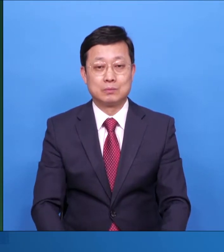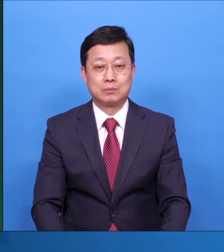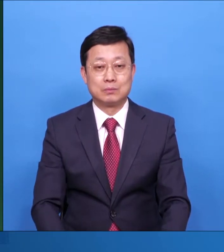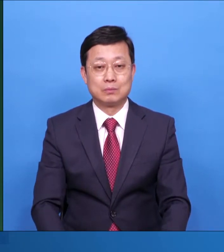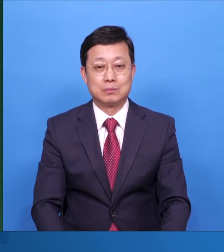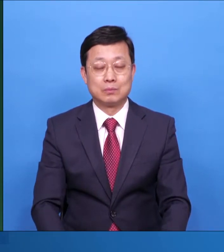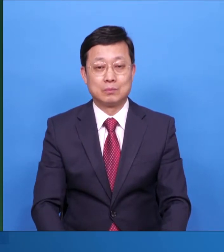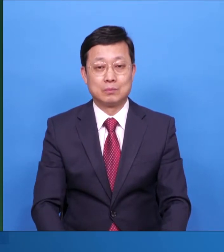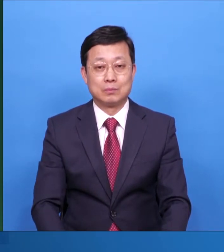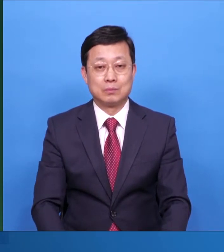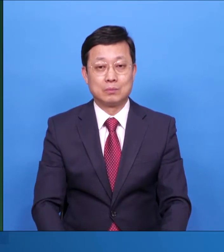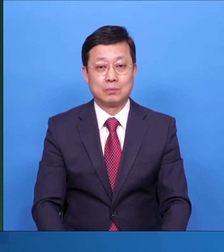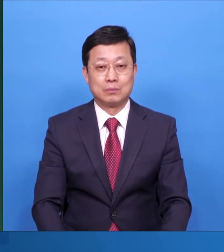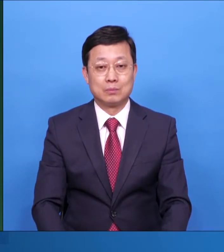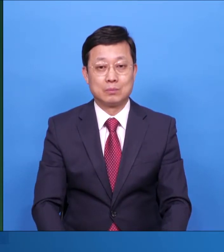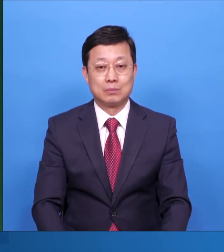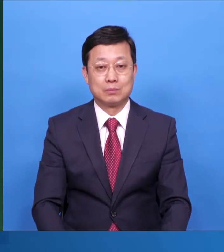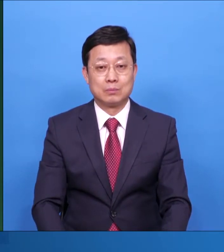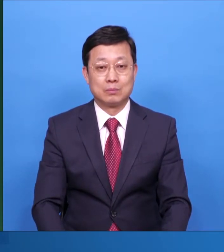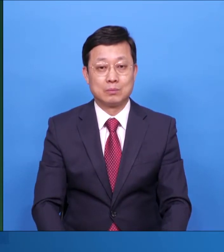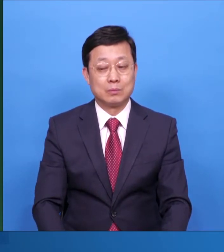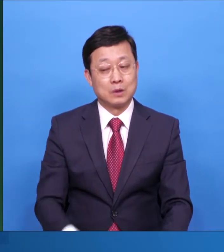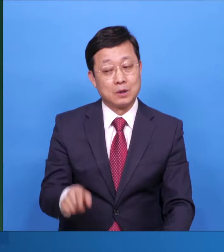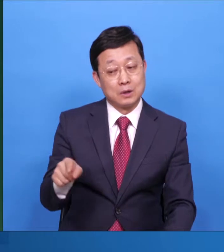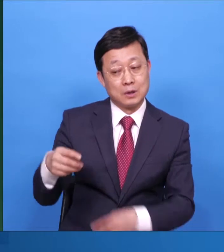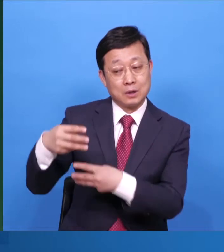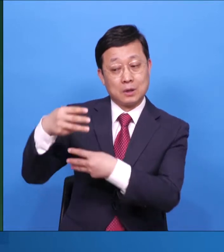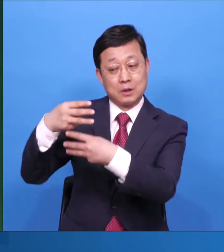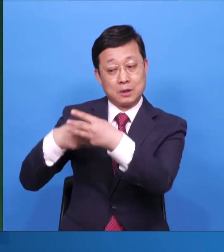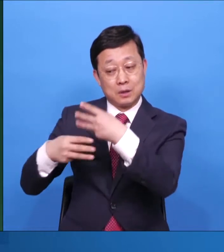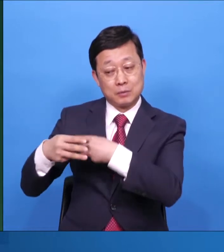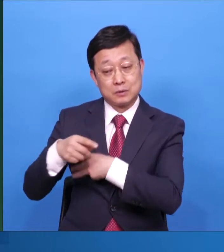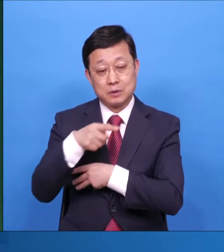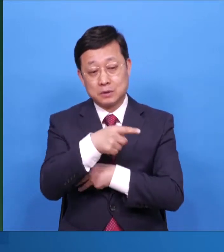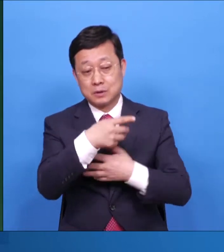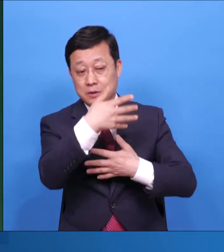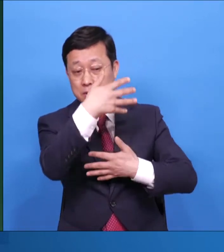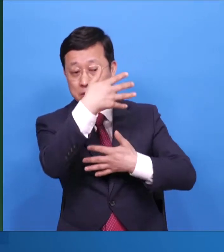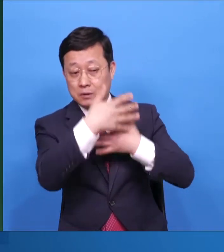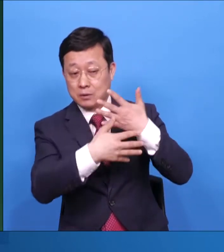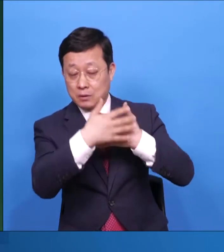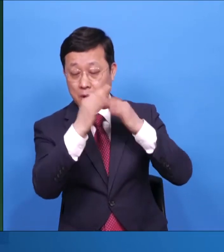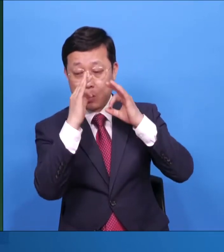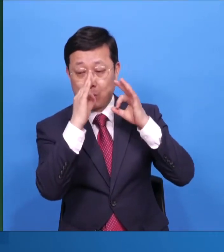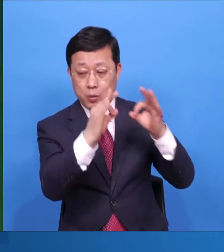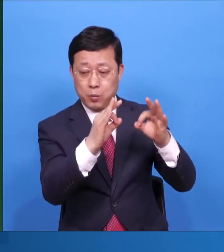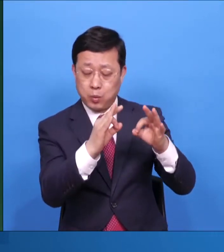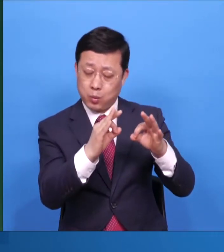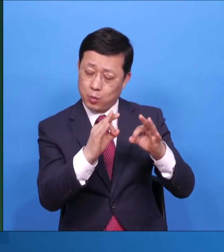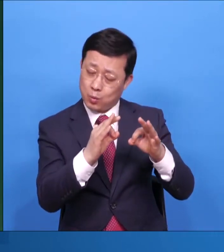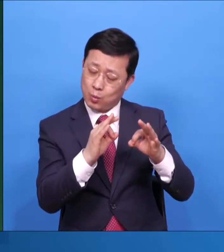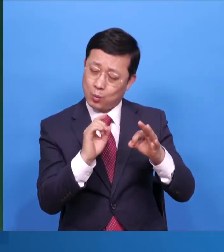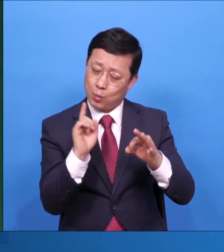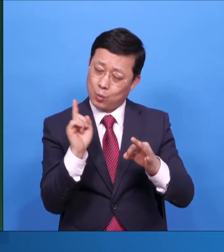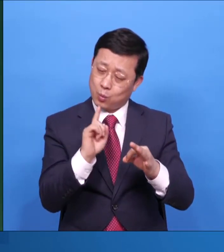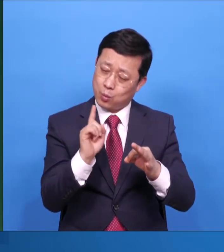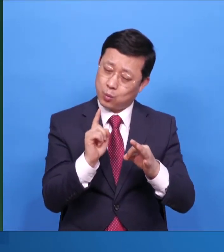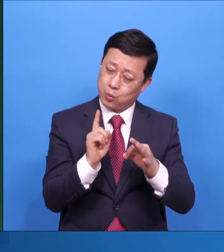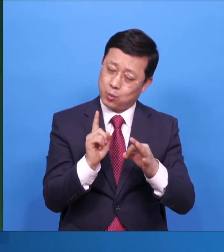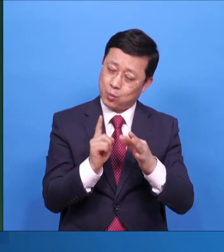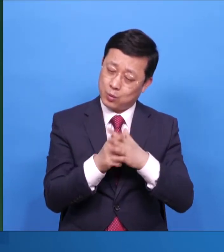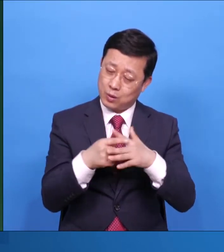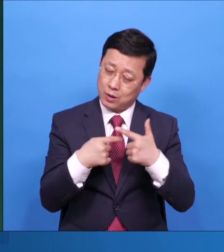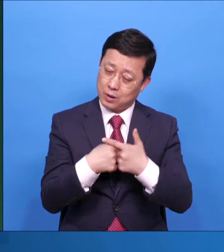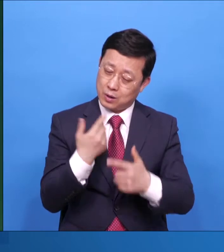우리 렘넌트들이 저걸 들으면 어떻게 이해할까 생각을 했습니다. Pero dentro de mi mente yo pensé, si nuestros remanentes escuchan esto, ¿cómo van a entender ellos